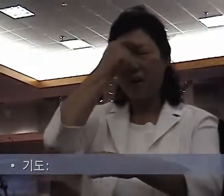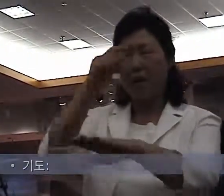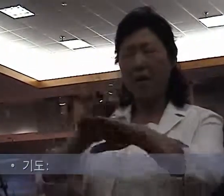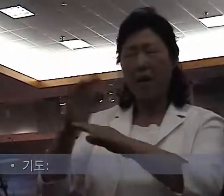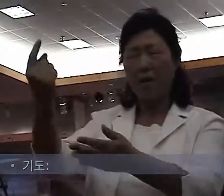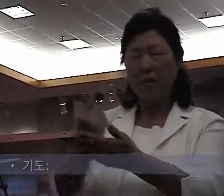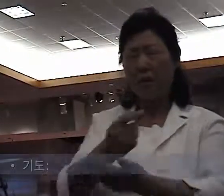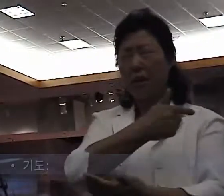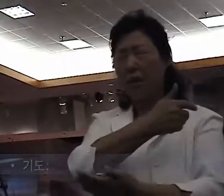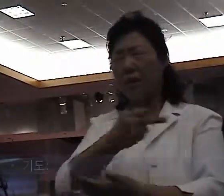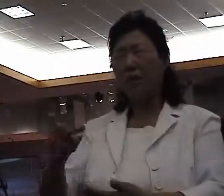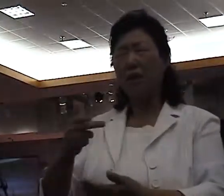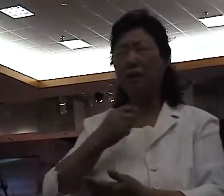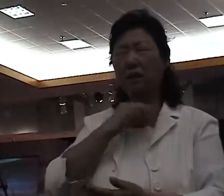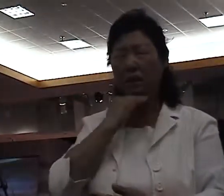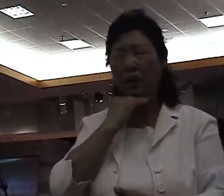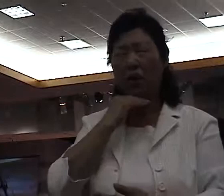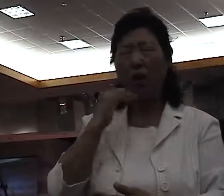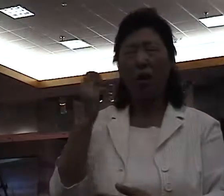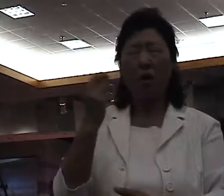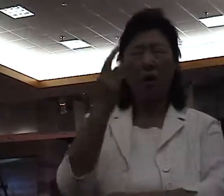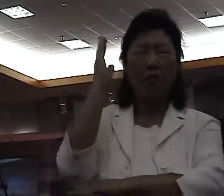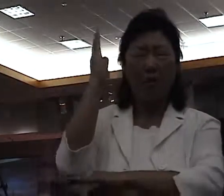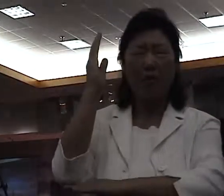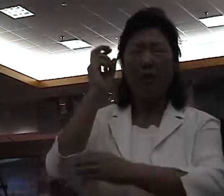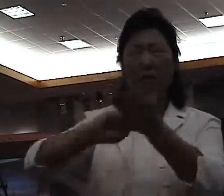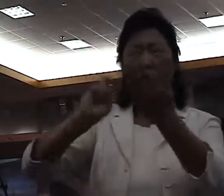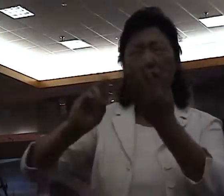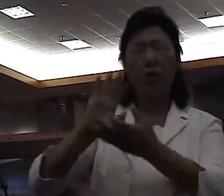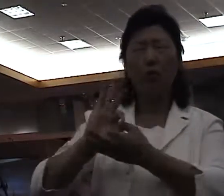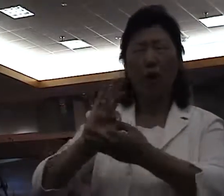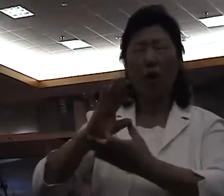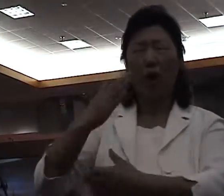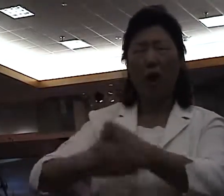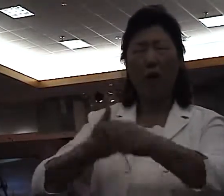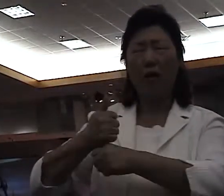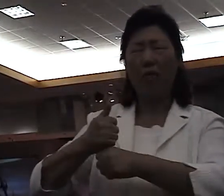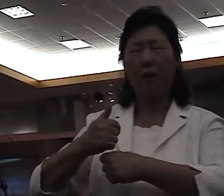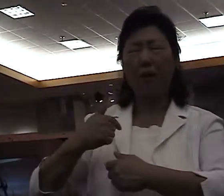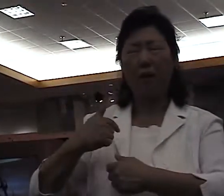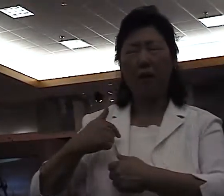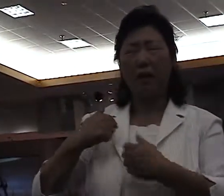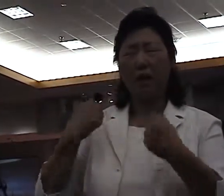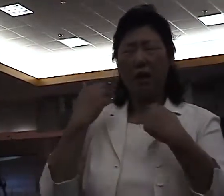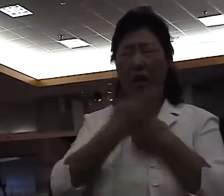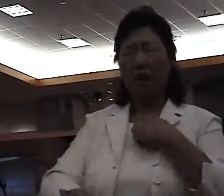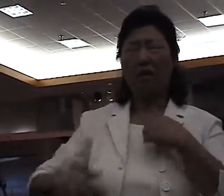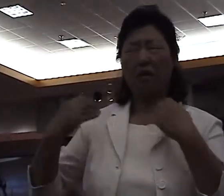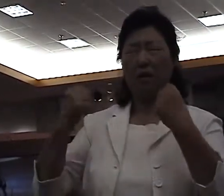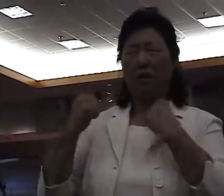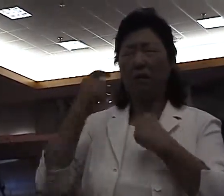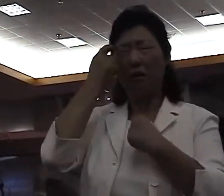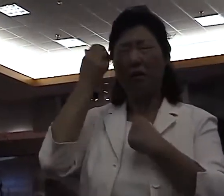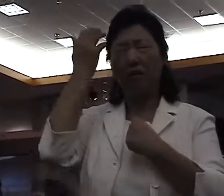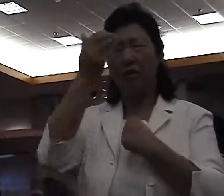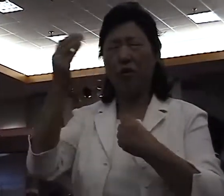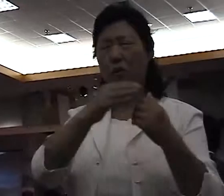기대와 말씀과 찬양을 통하여 하나님의 기운을 힘입게 도우시는 성령님의 인도하심을